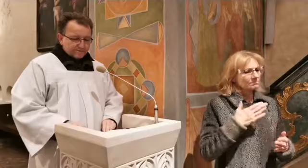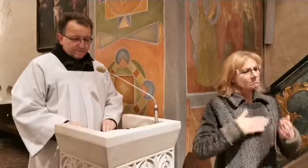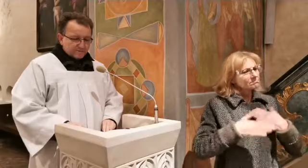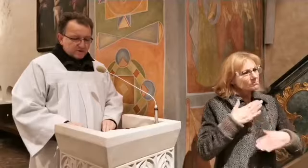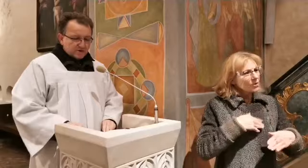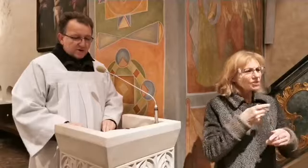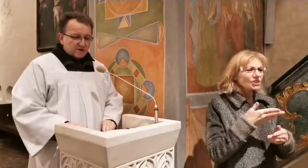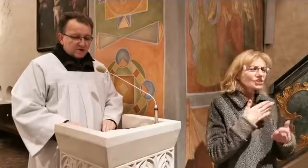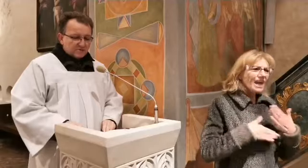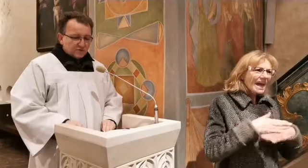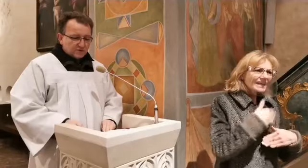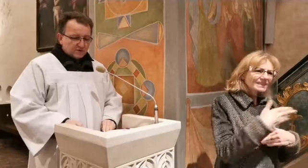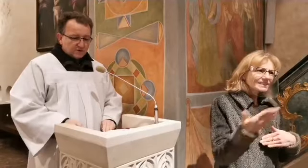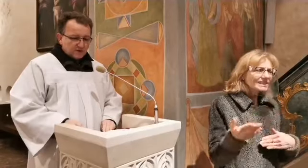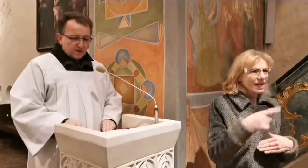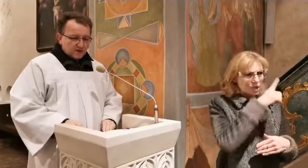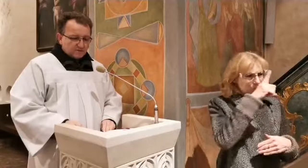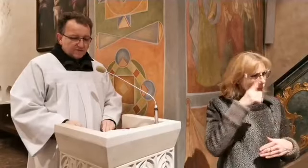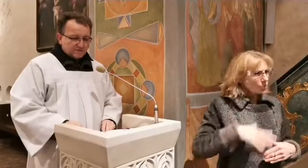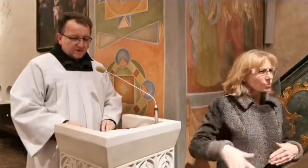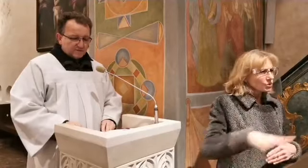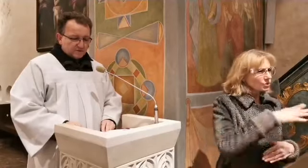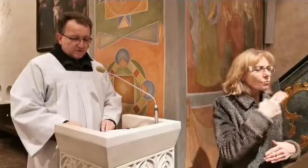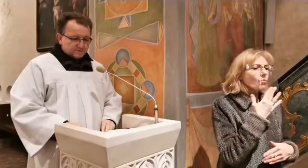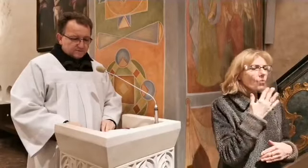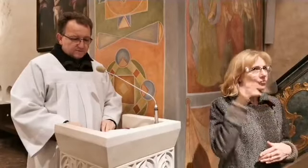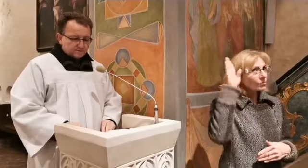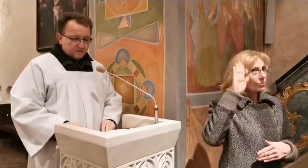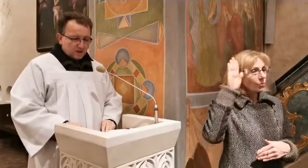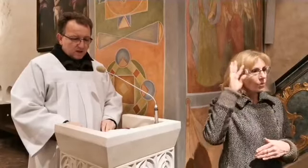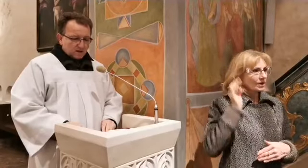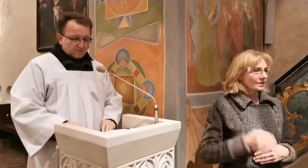Pocieszajcie, pocieszajcie mój lud, mówi wasz Bóg.